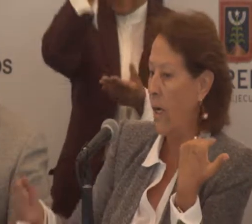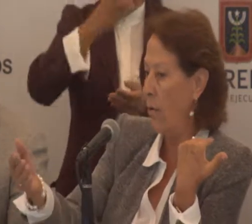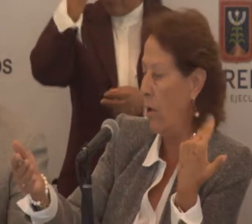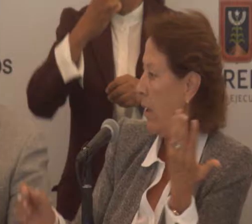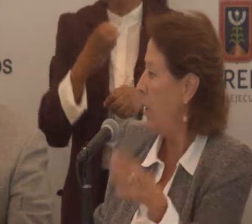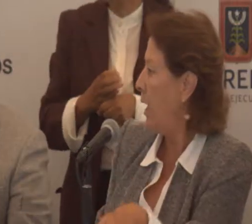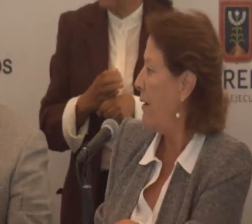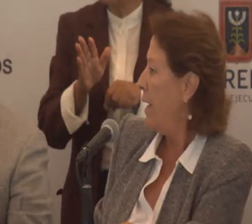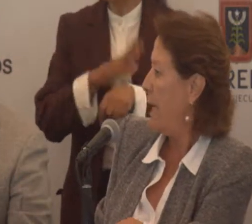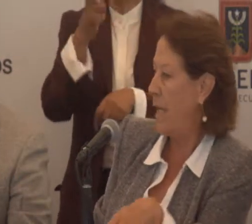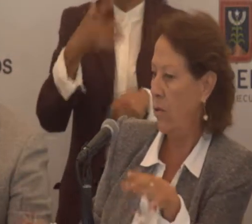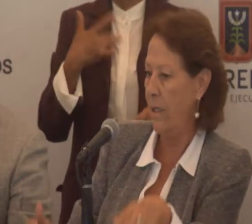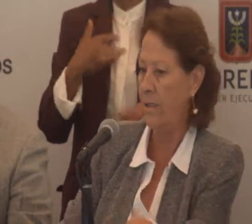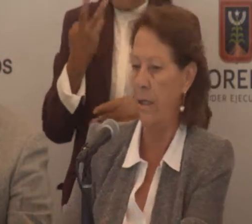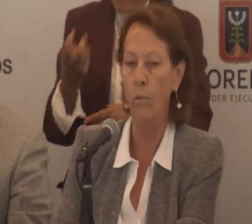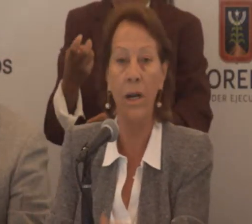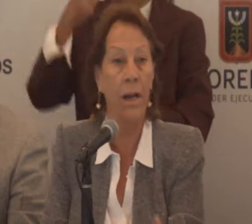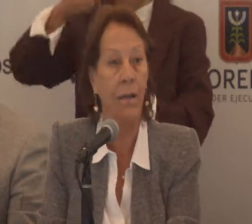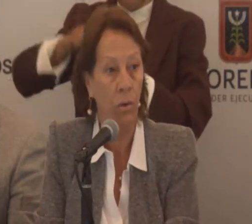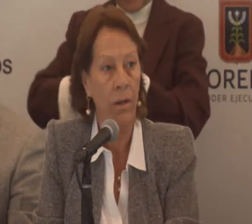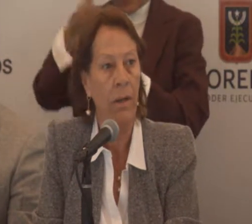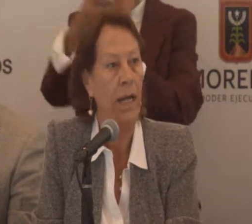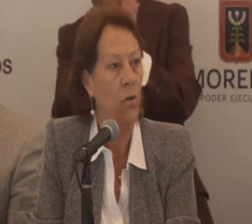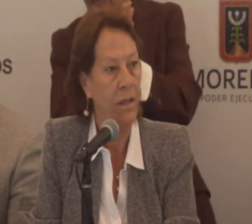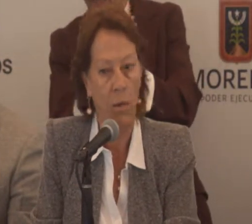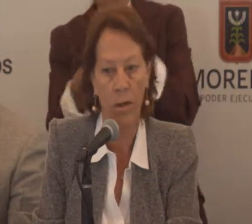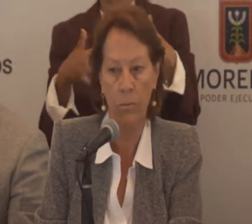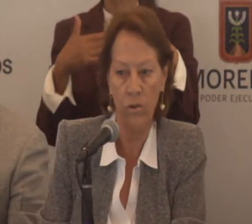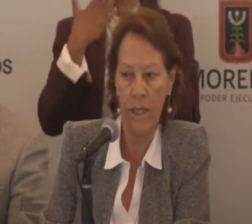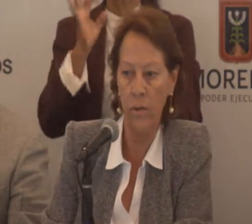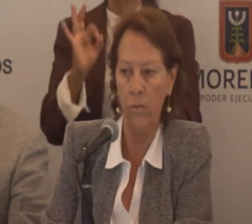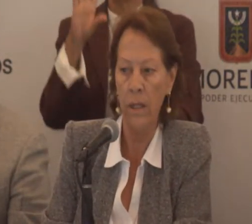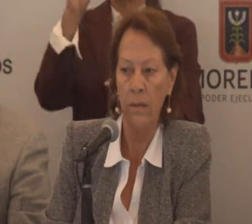sentido, gobernador, creo que el dato es muy revelador. El